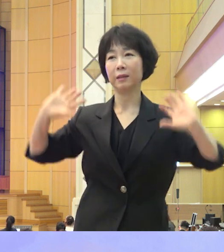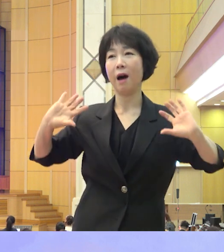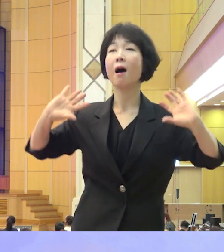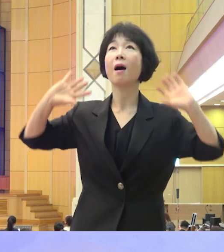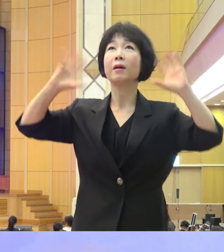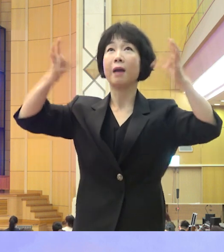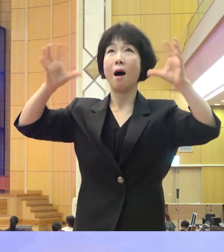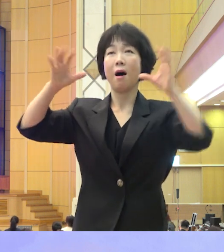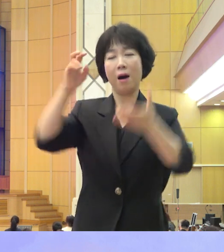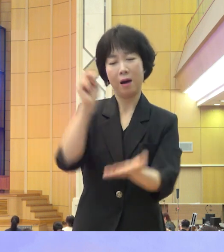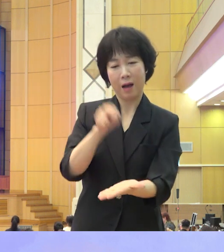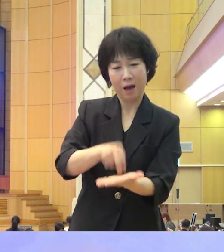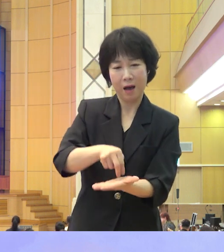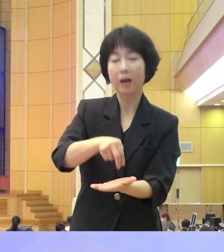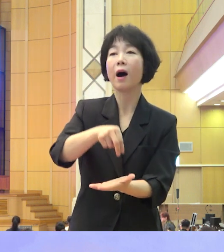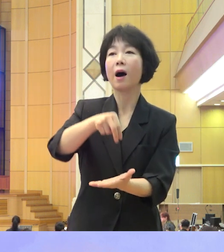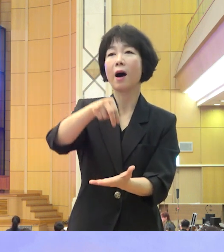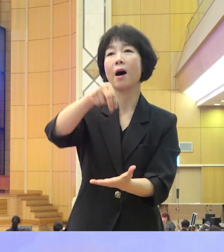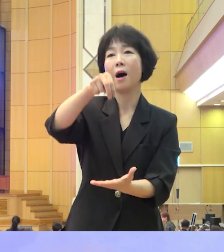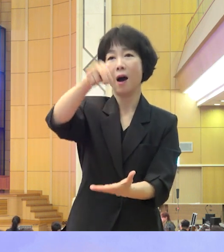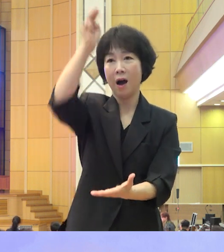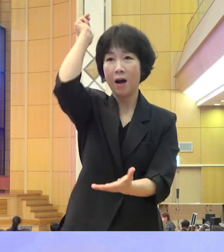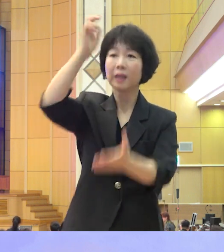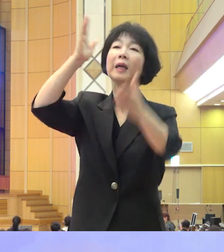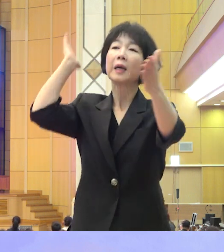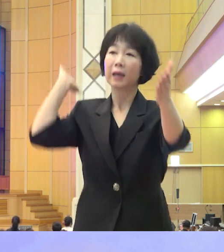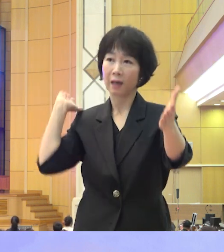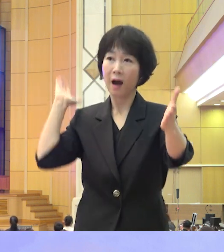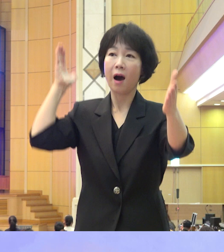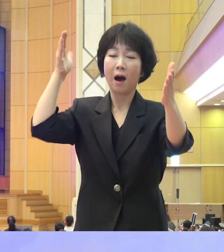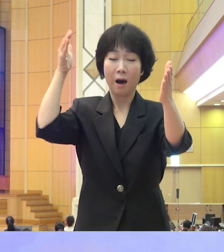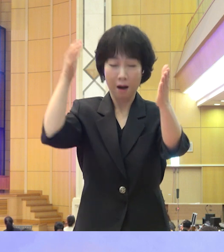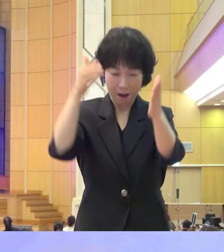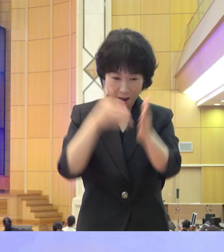그 나라